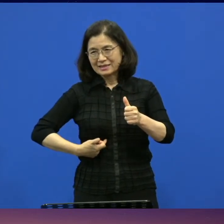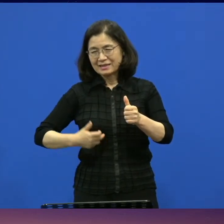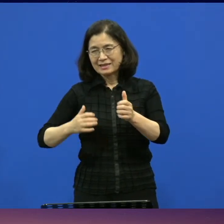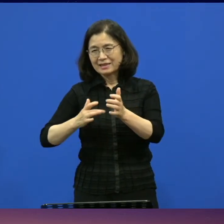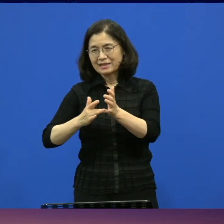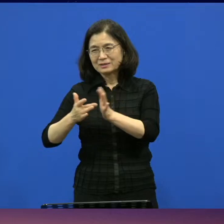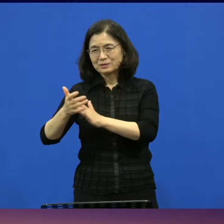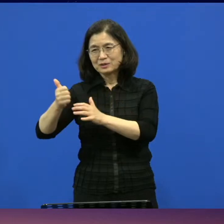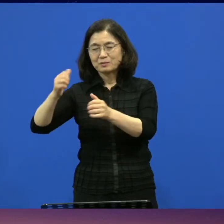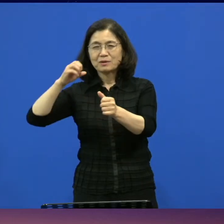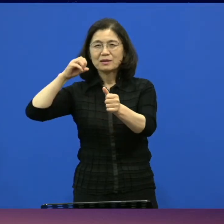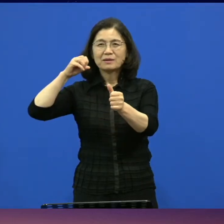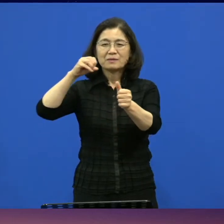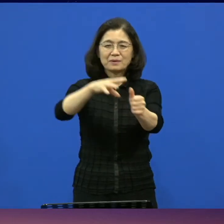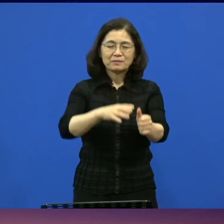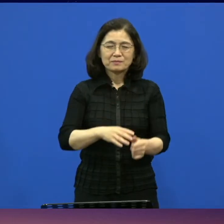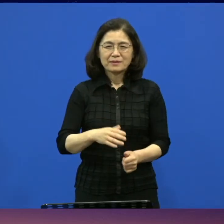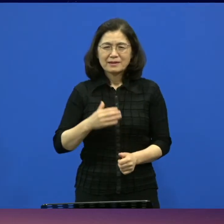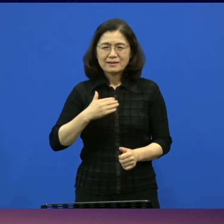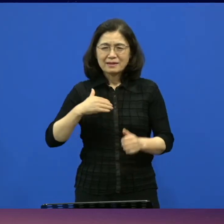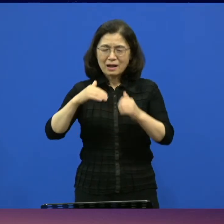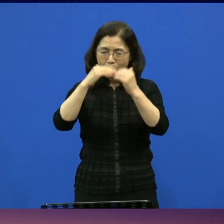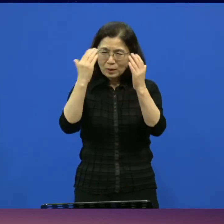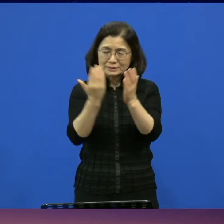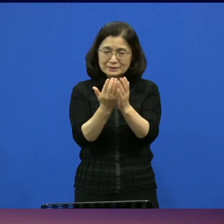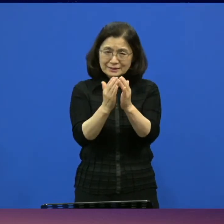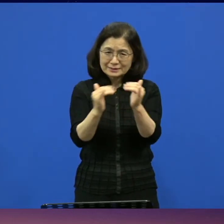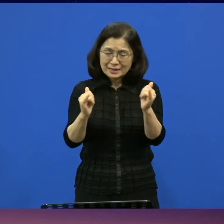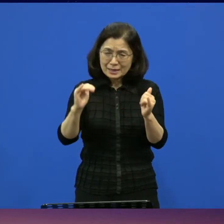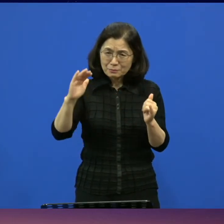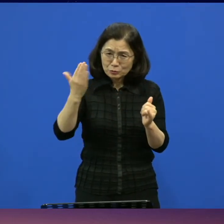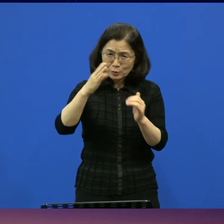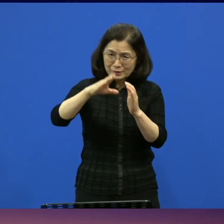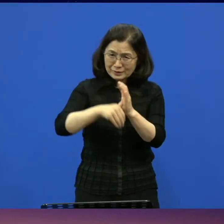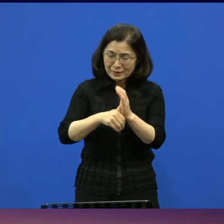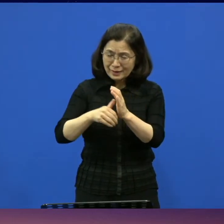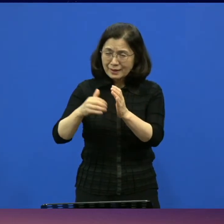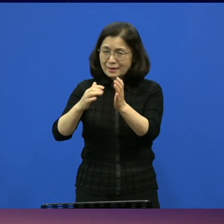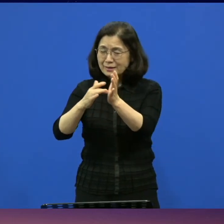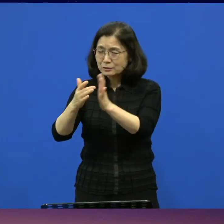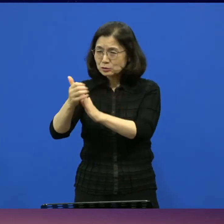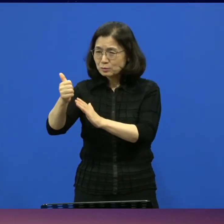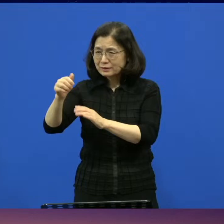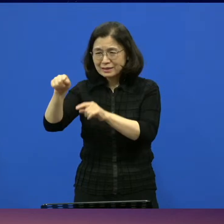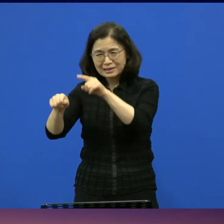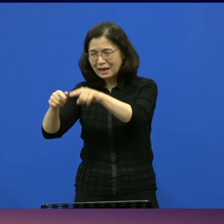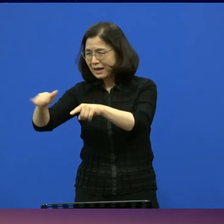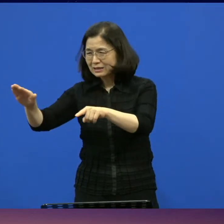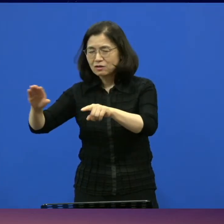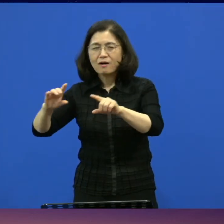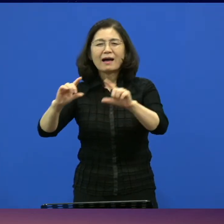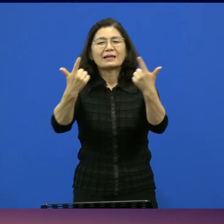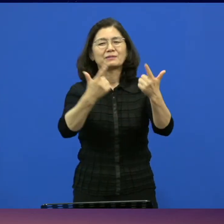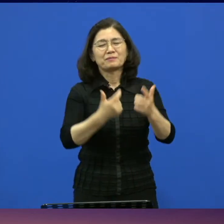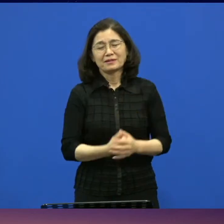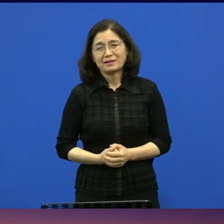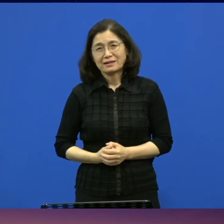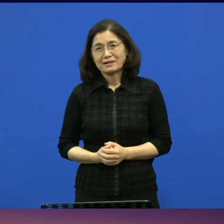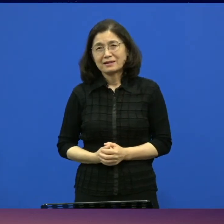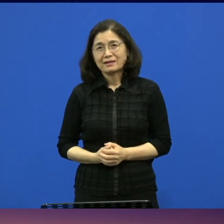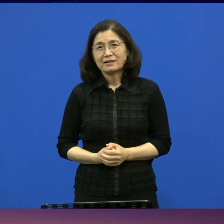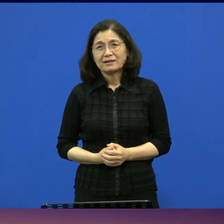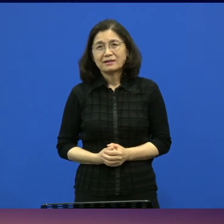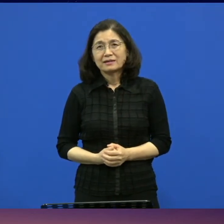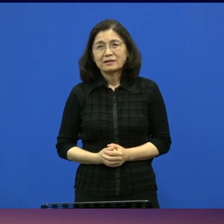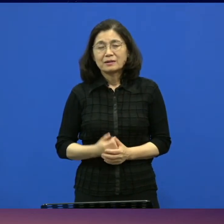여러분, 우리가 무언가 완성품이 되어 하나님 앞에 나가려고 해서 안 돼요. 하나님을 있는 그대로 받아주신다는 사실을 기억하고